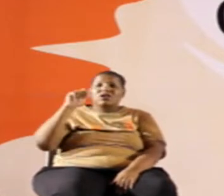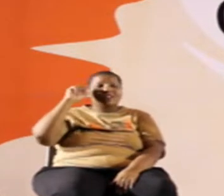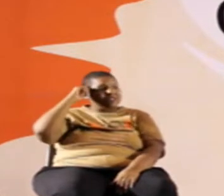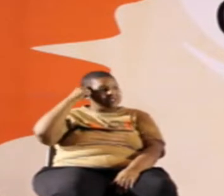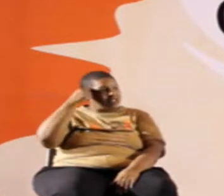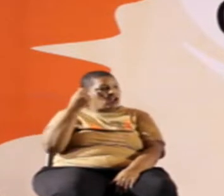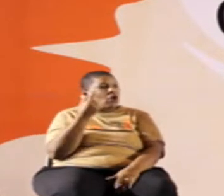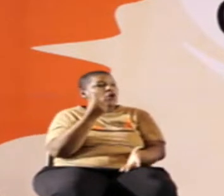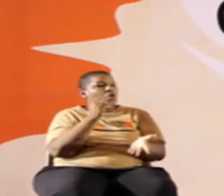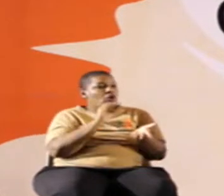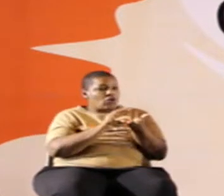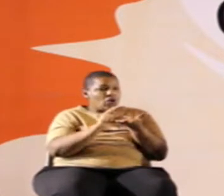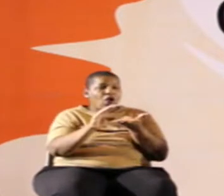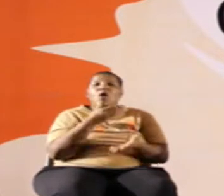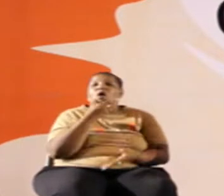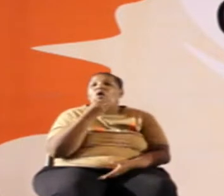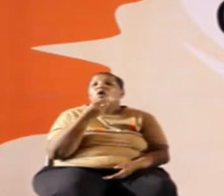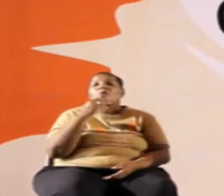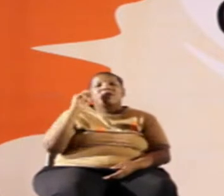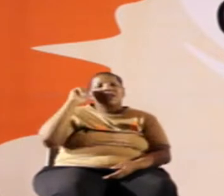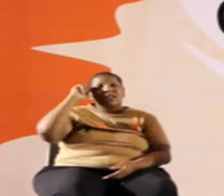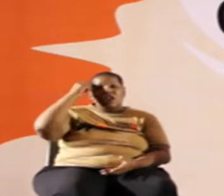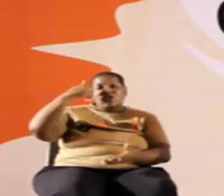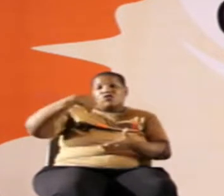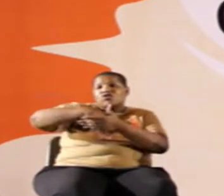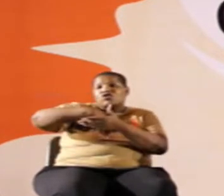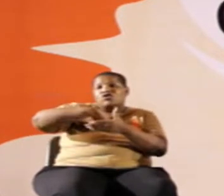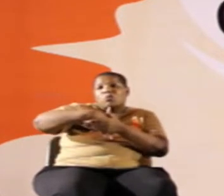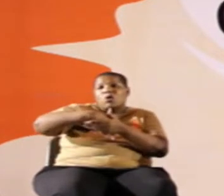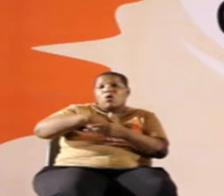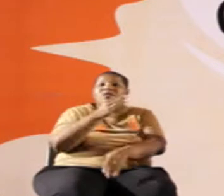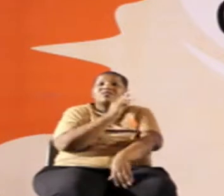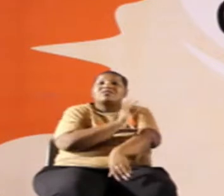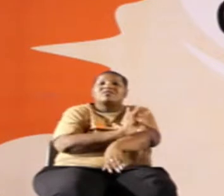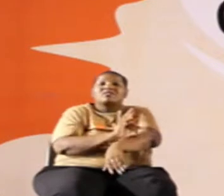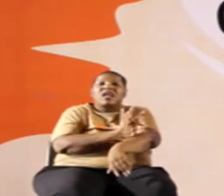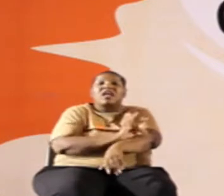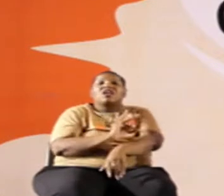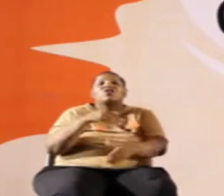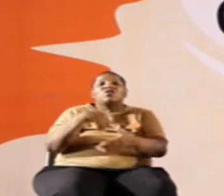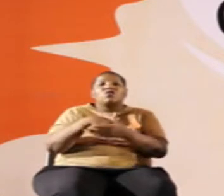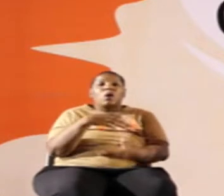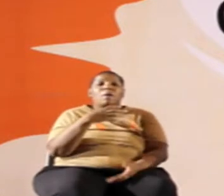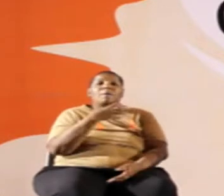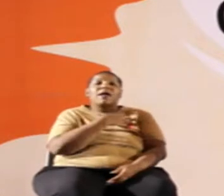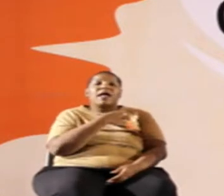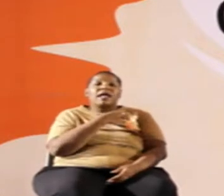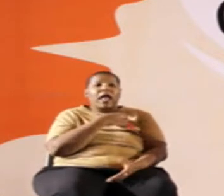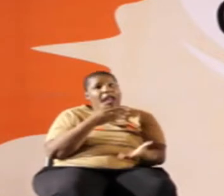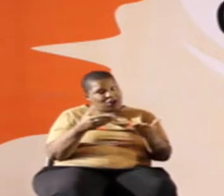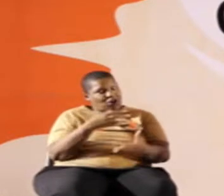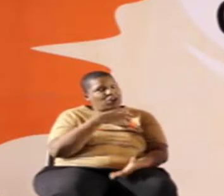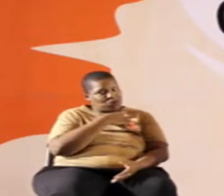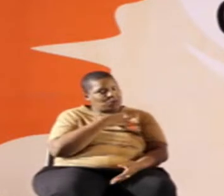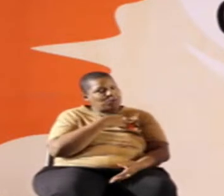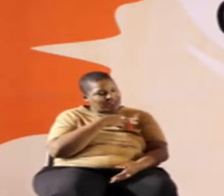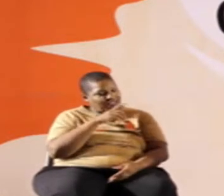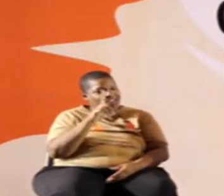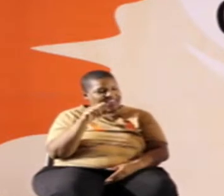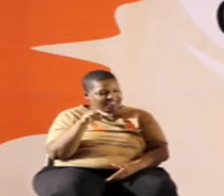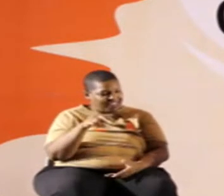O financiador é um homem negro, jogador de futebol, técnico de futebol. Técnico do Bahia. Agora do Bahia,